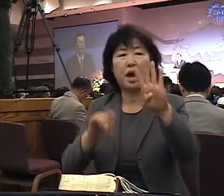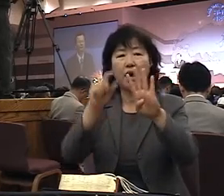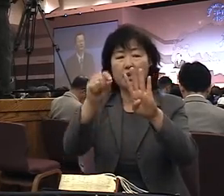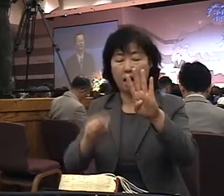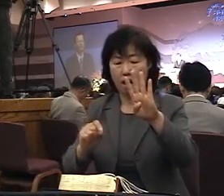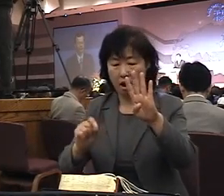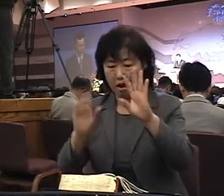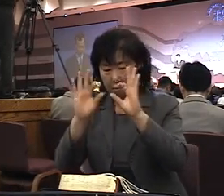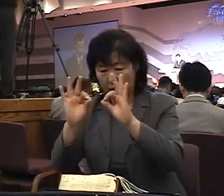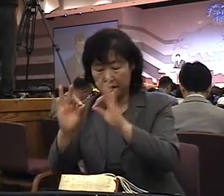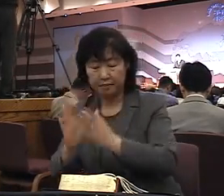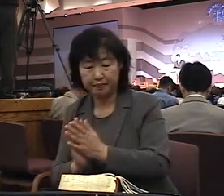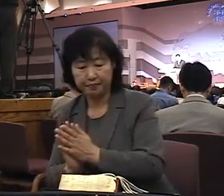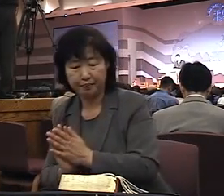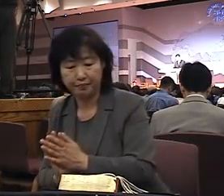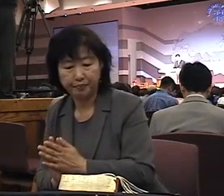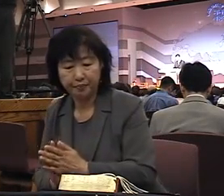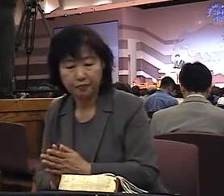4장